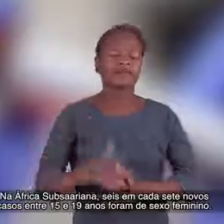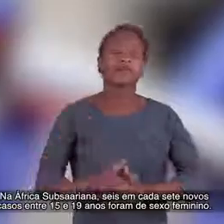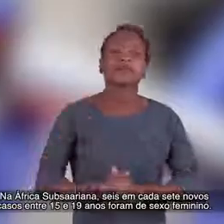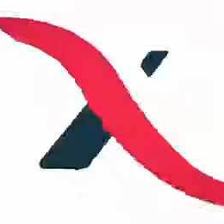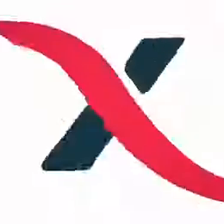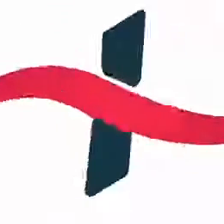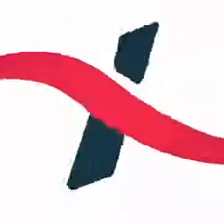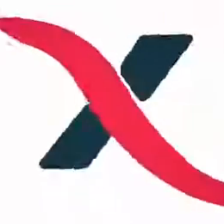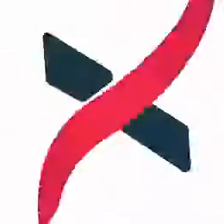feminino.